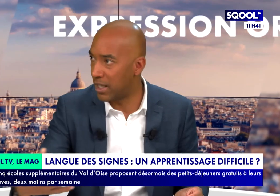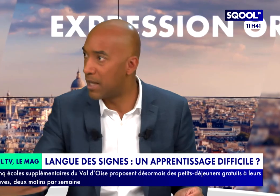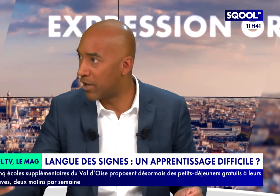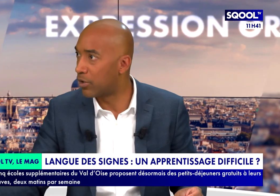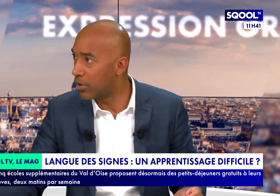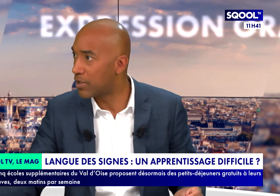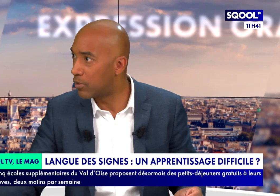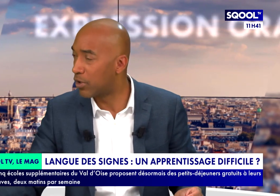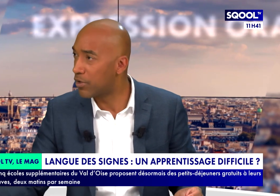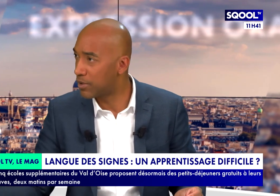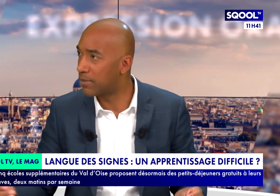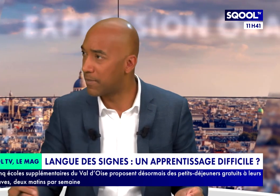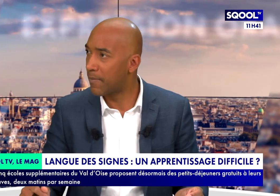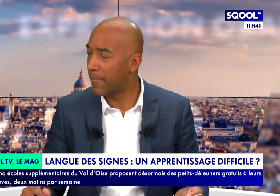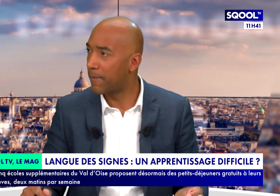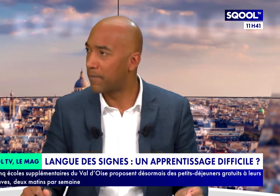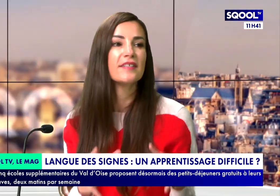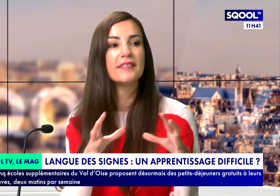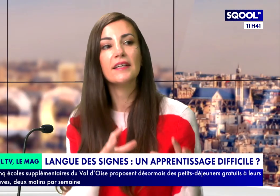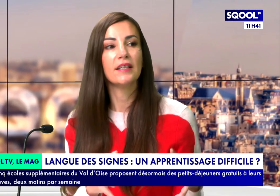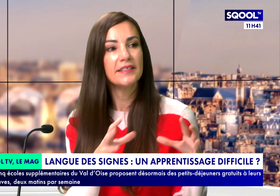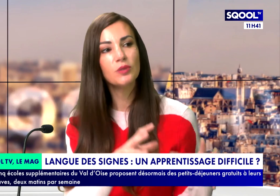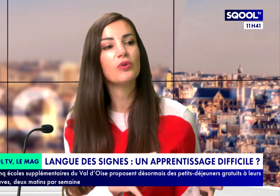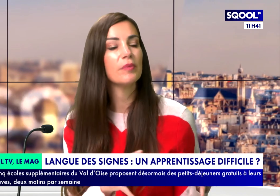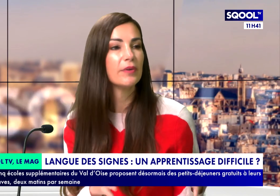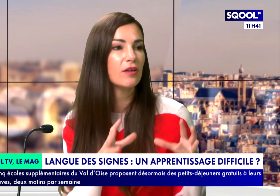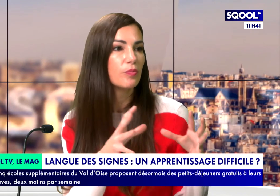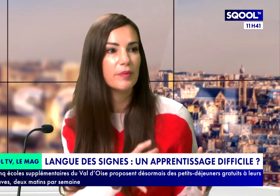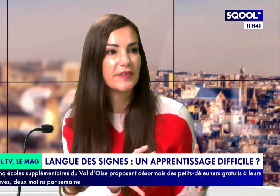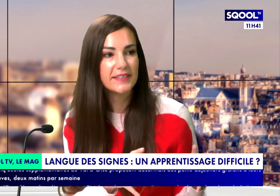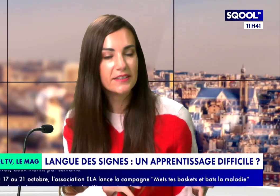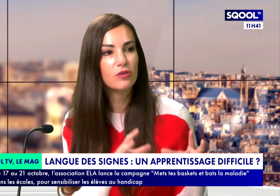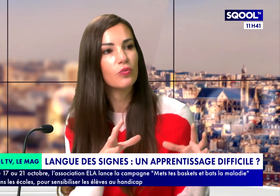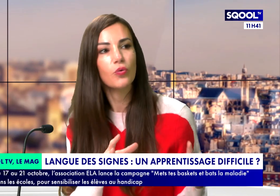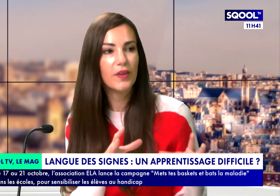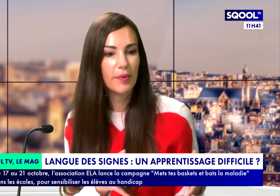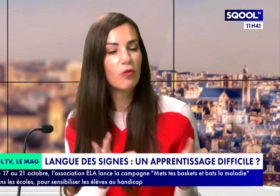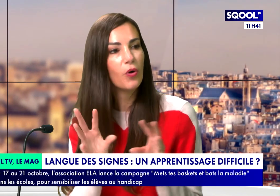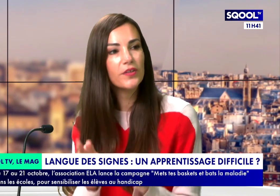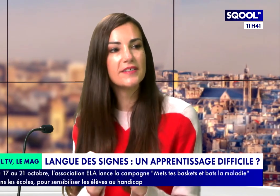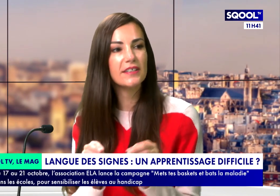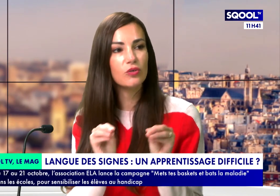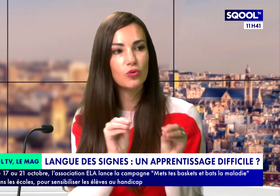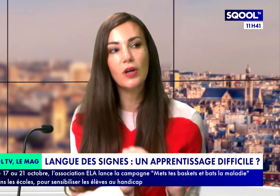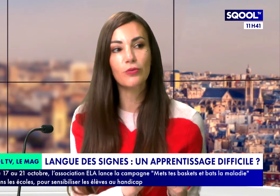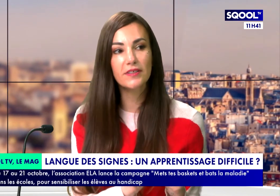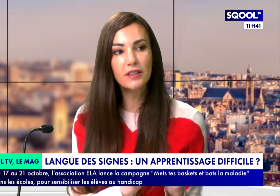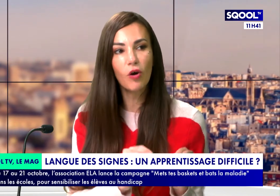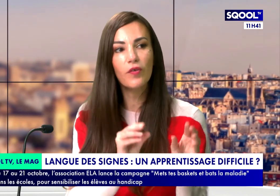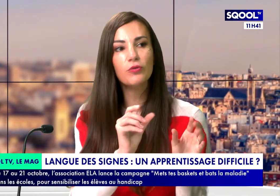malentendants. C'est une tendance ? Alors, c'est une tendance. C'est les signes pour les bébés, le bébé signe qu'on appelle. On prend des signes de la langue des signes. On va l